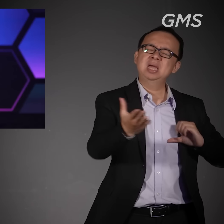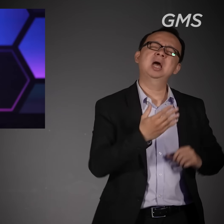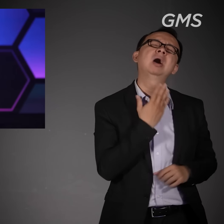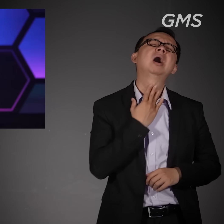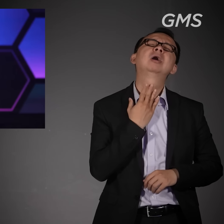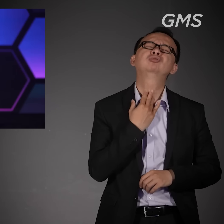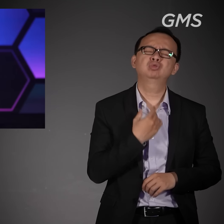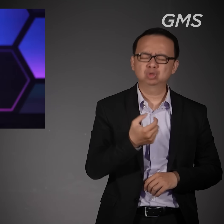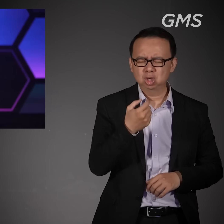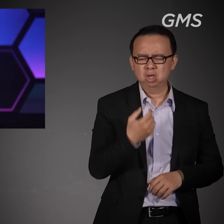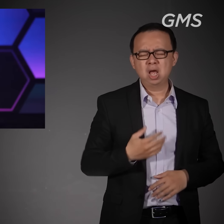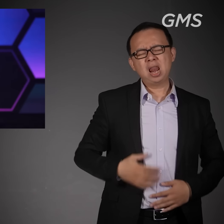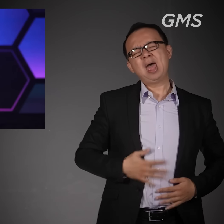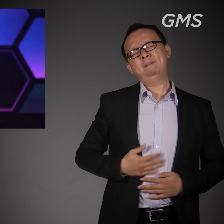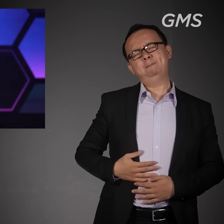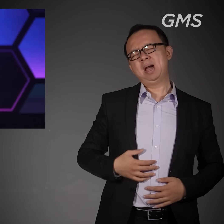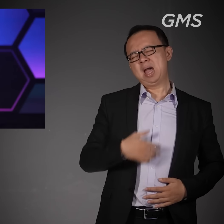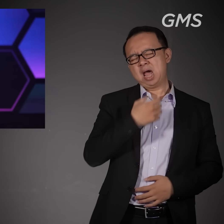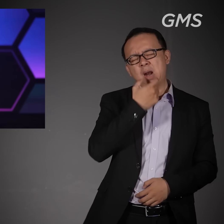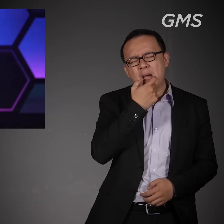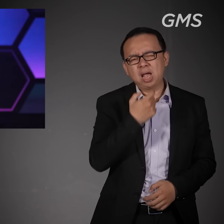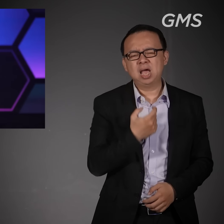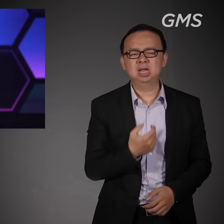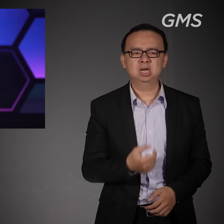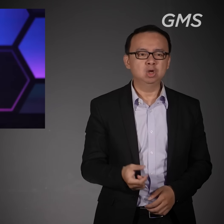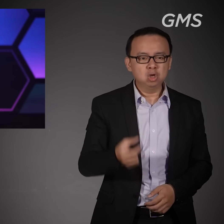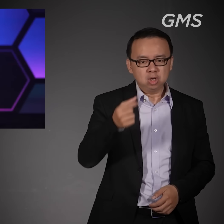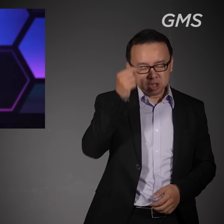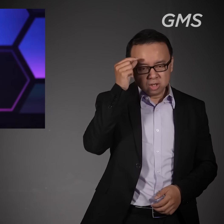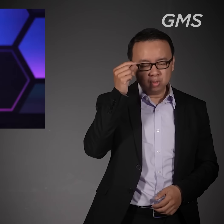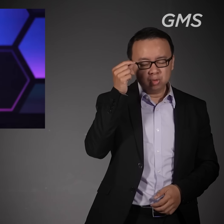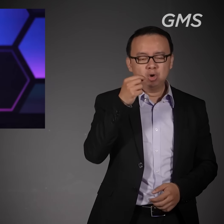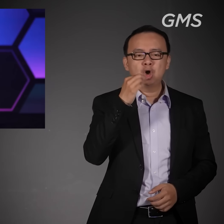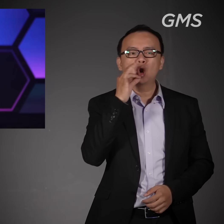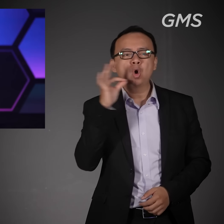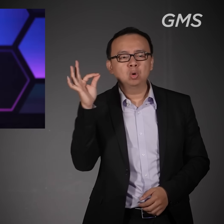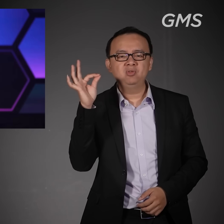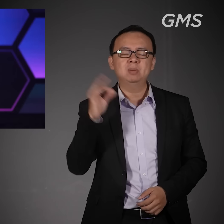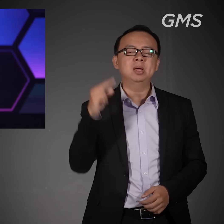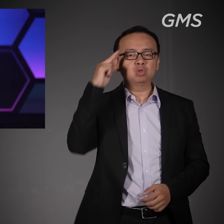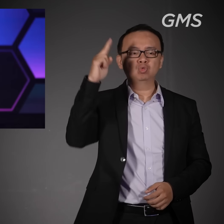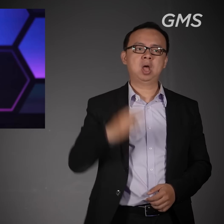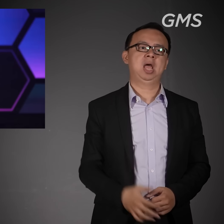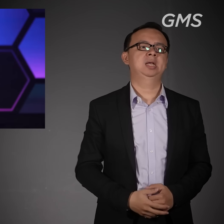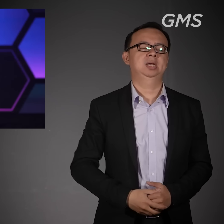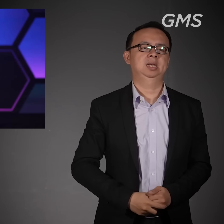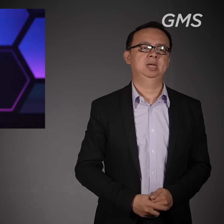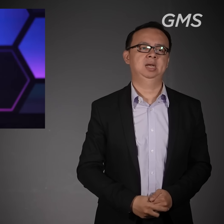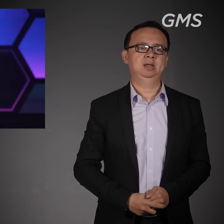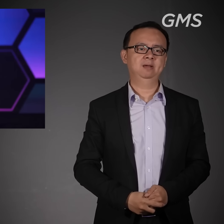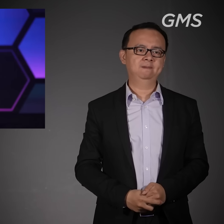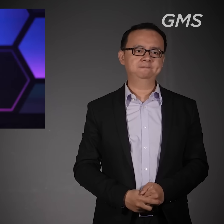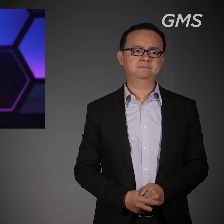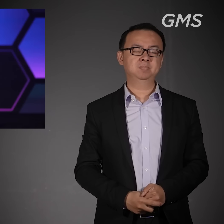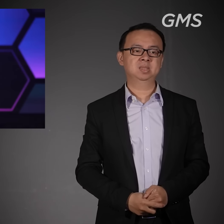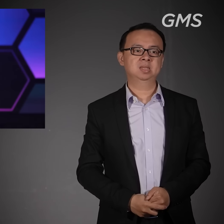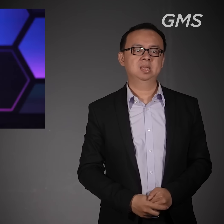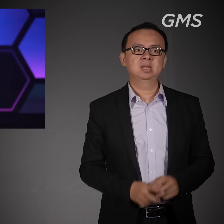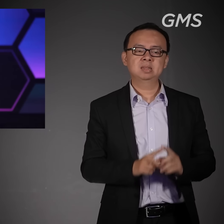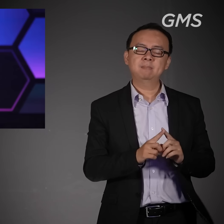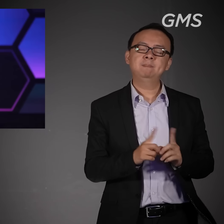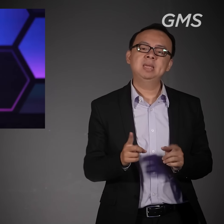roti sorgawi. Mereka mencari mana? Mencari makanan di padang gurun bagi mereka. Tapi mereka juga haus zaman,